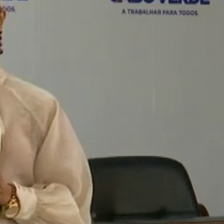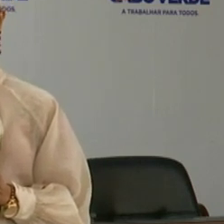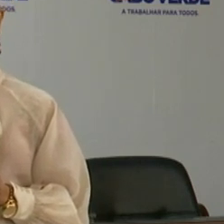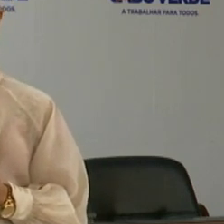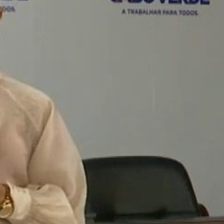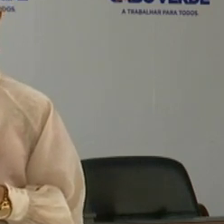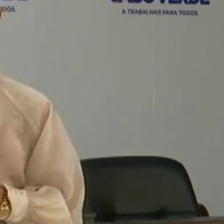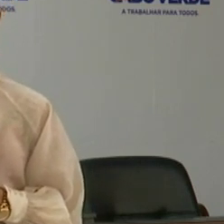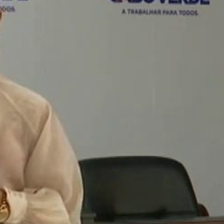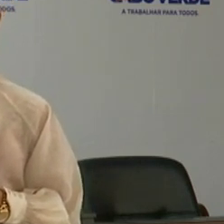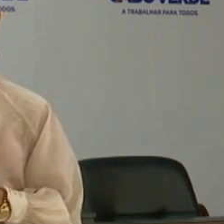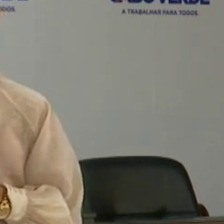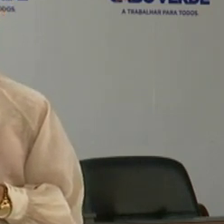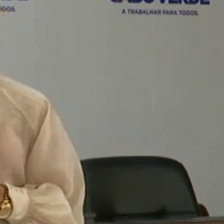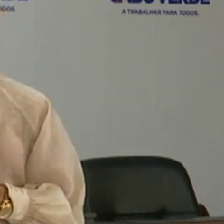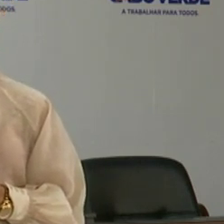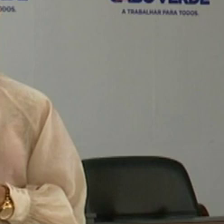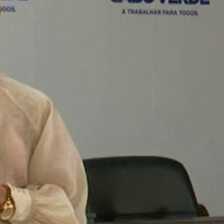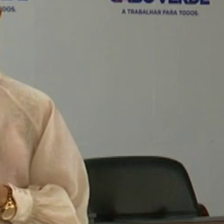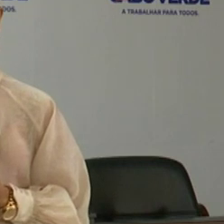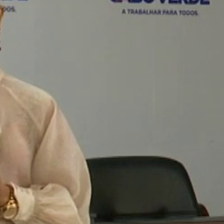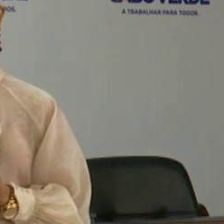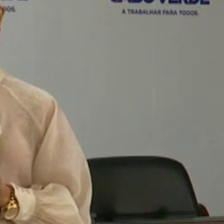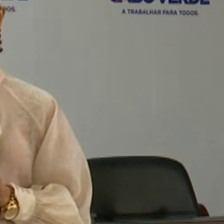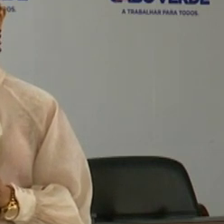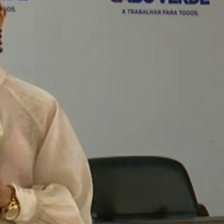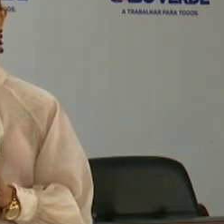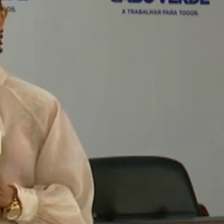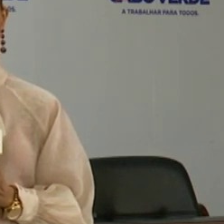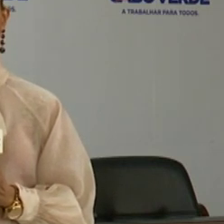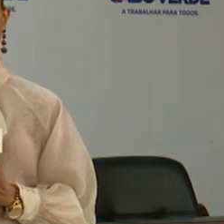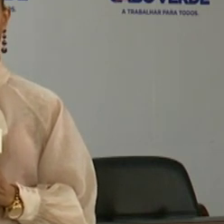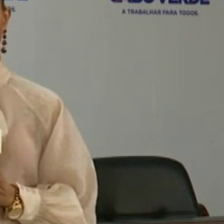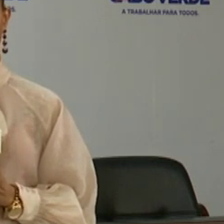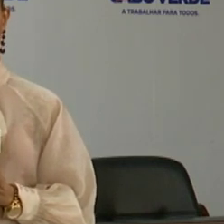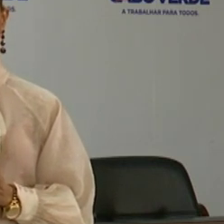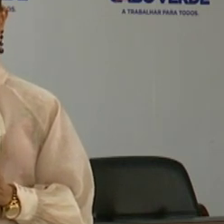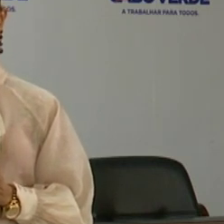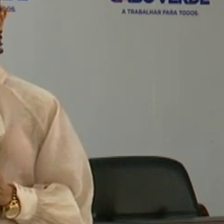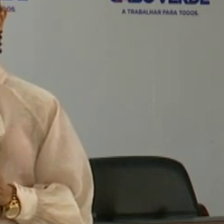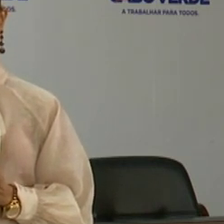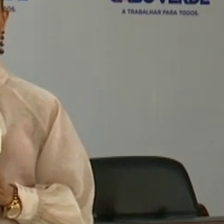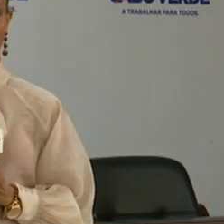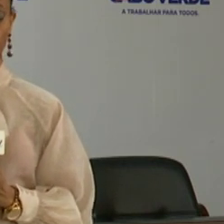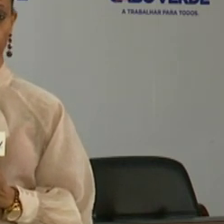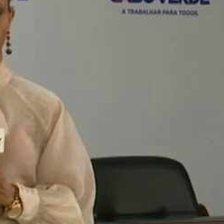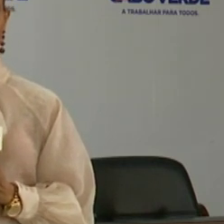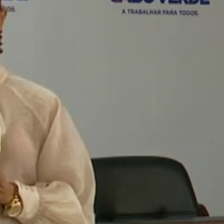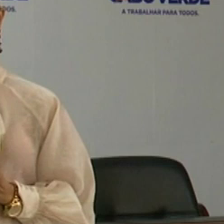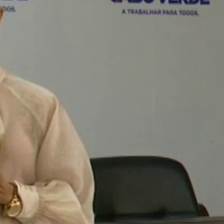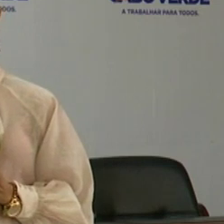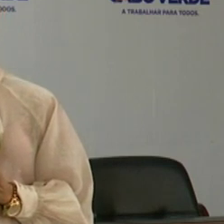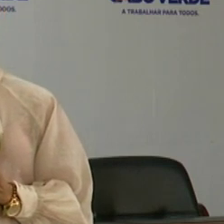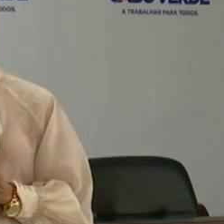Ainda não se pode confirmar, como disse aqui o Diretor Nacional de Saúde, que Cabo